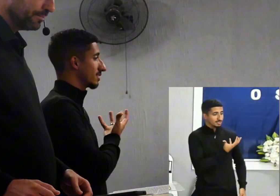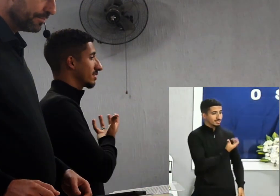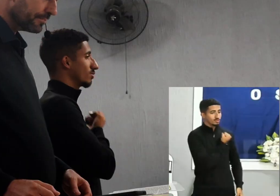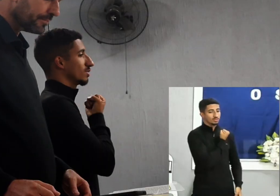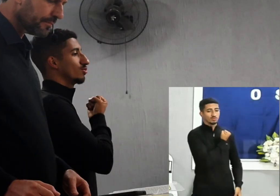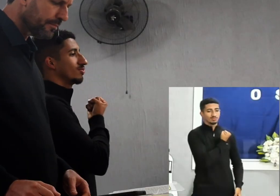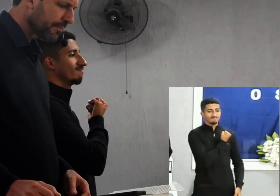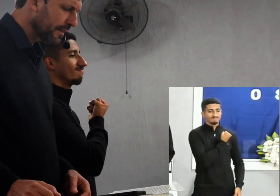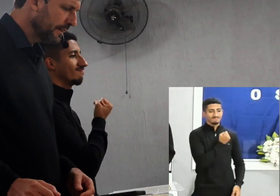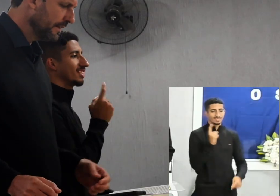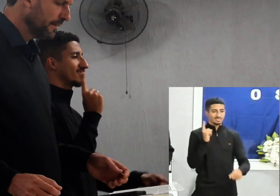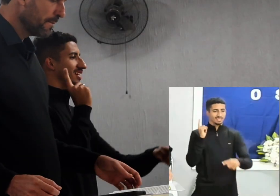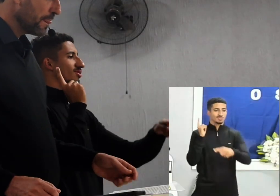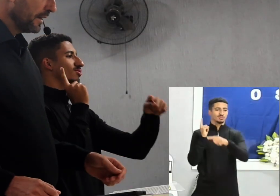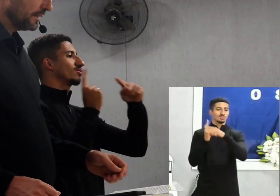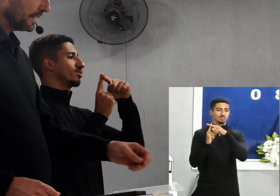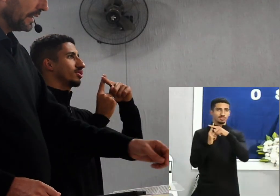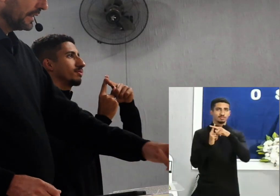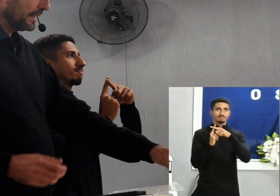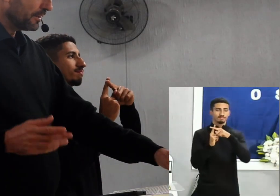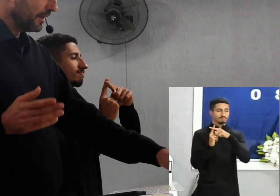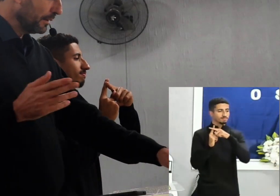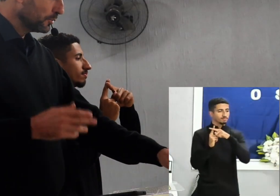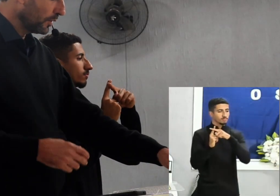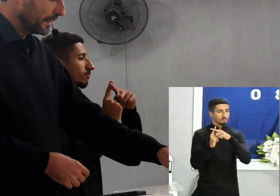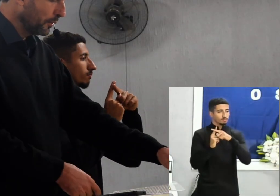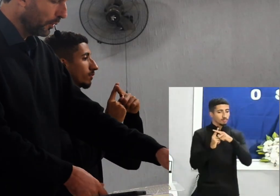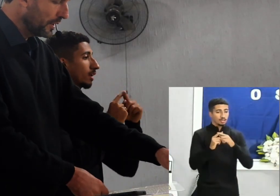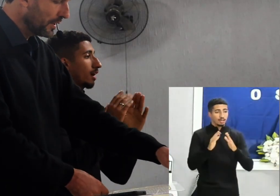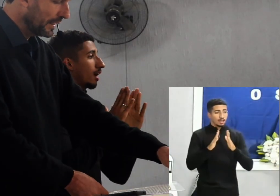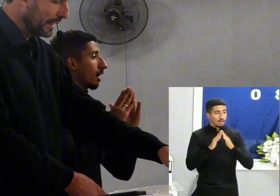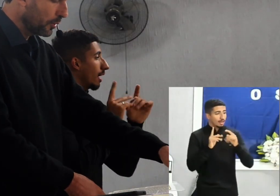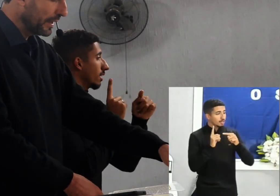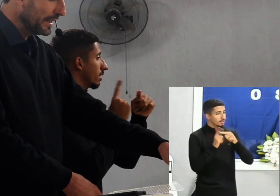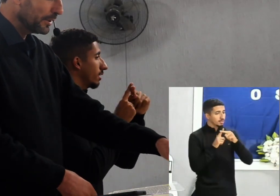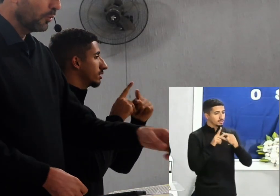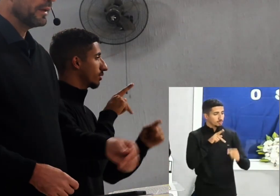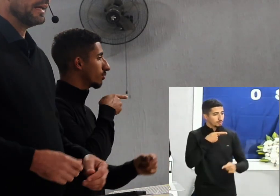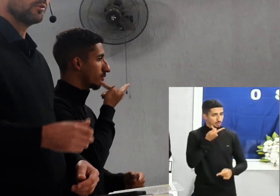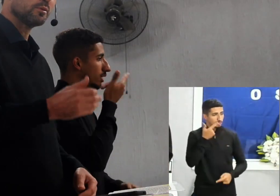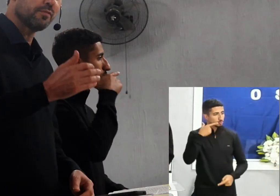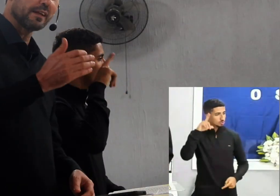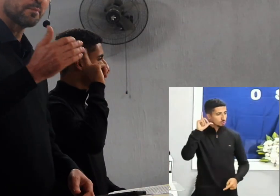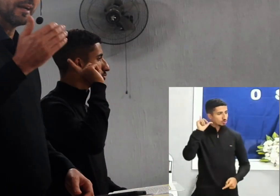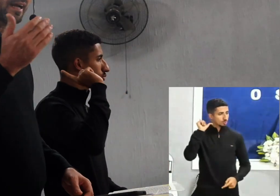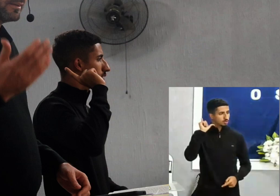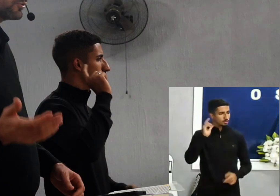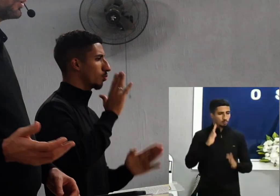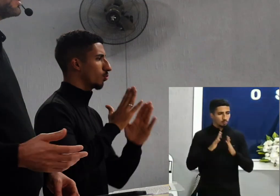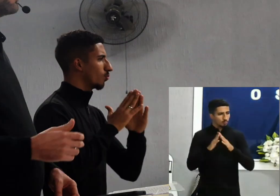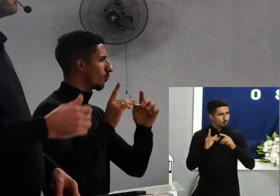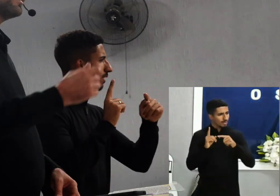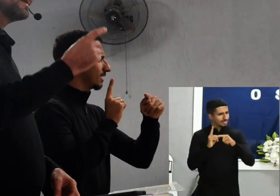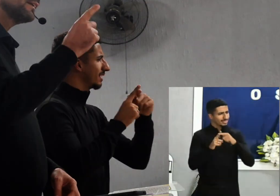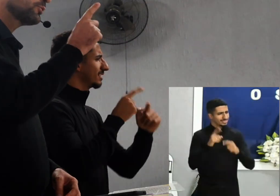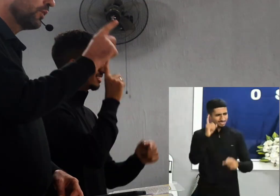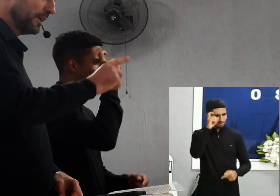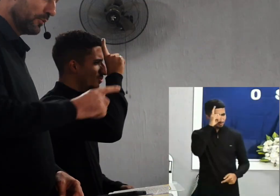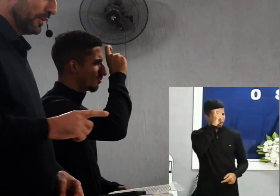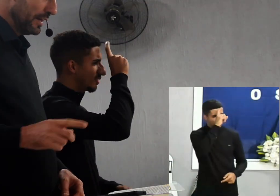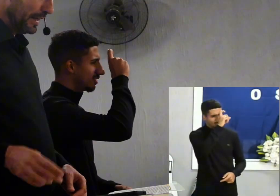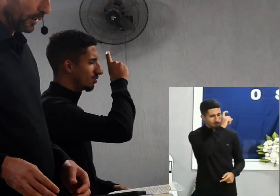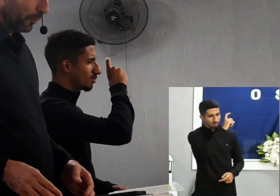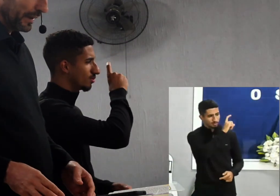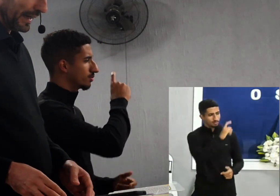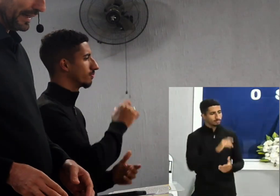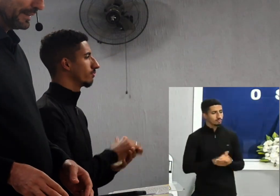crucificado. E naquela igreja, falamos ontem aqui um pouquinho que aquela era uma igreja complicada. Todo mundo que fala da primeira carta aos Coríntios vai falar, olha, a igreja de